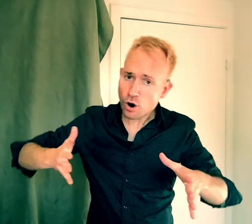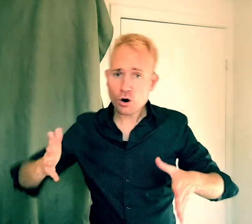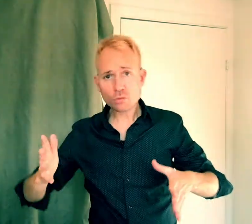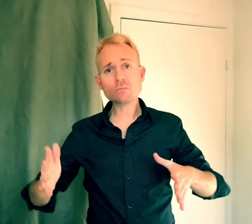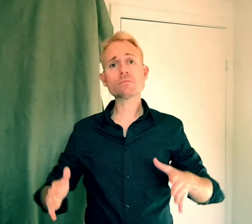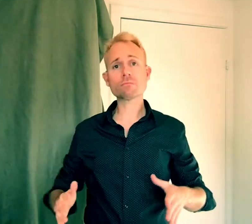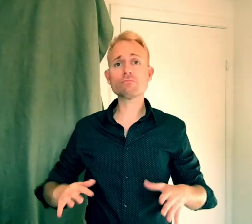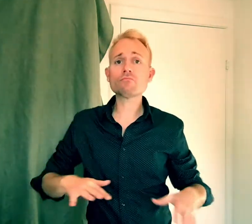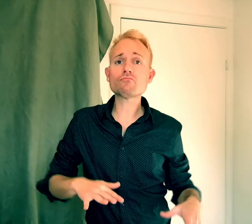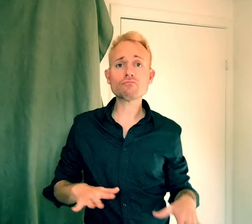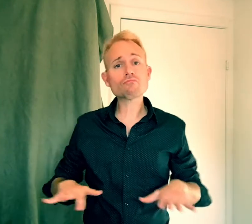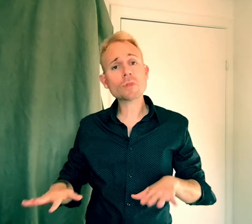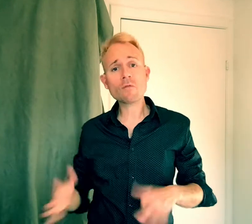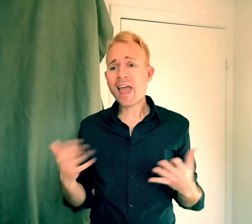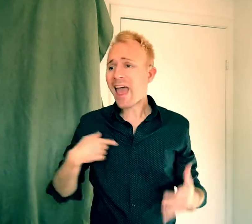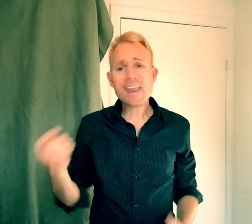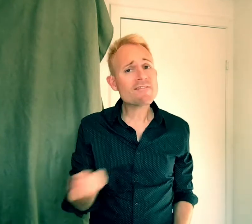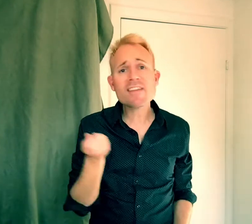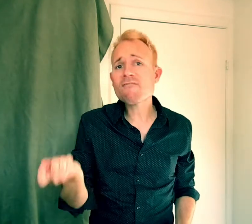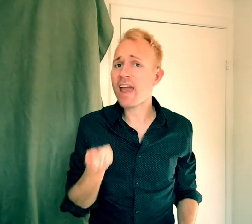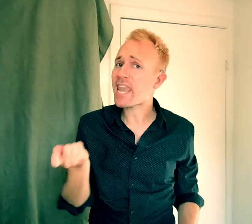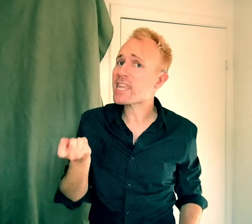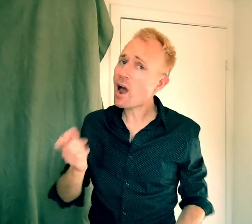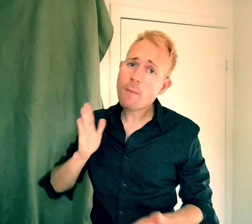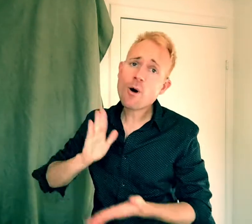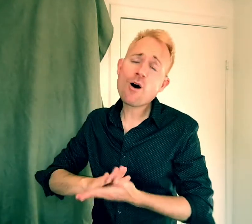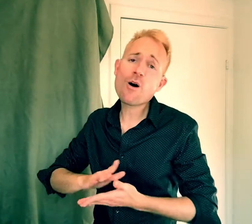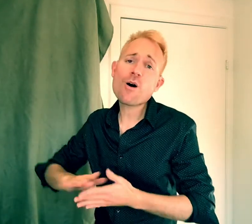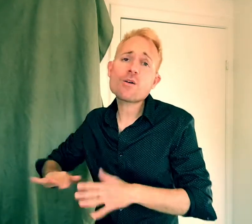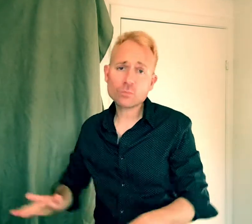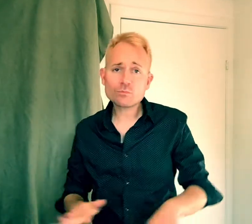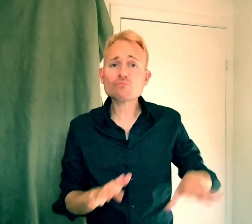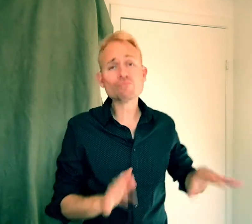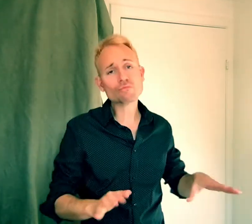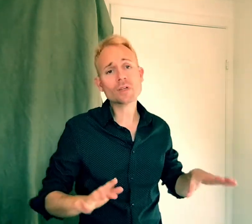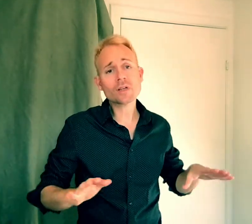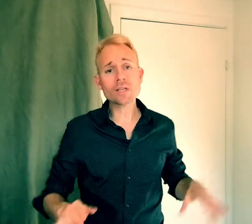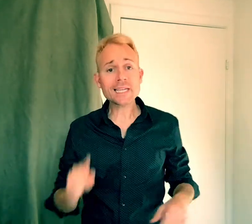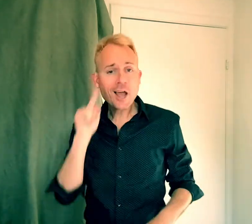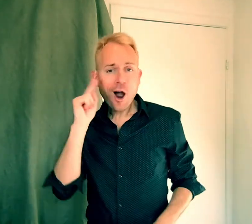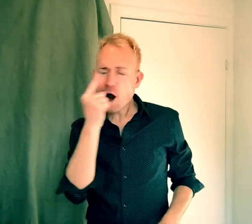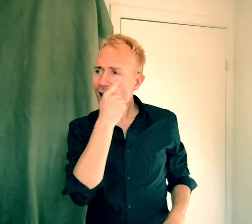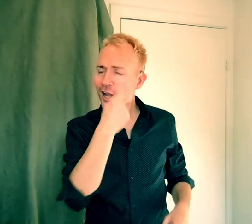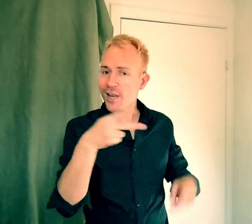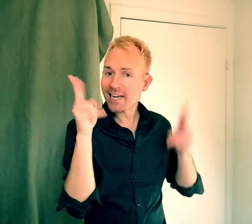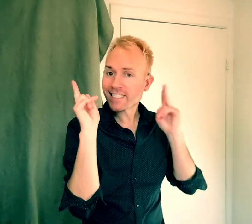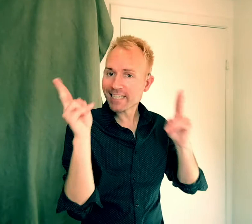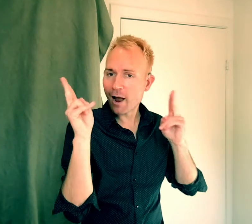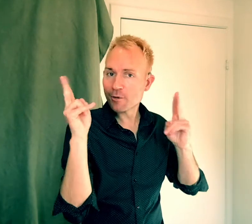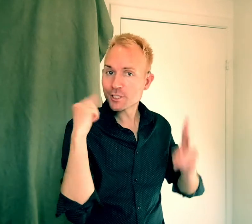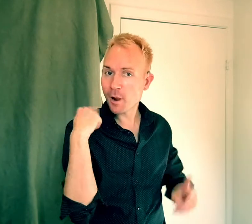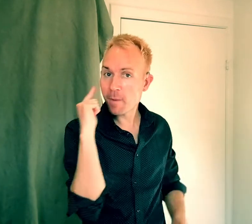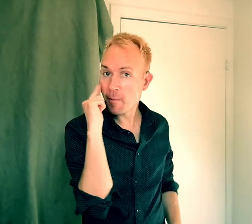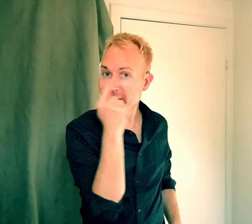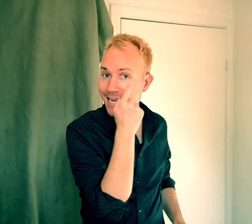Hvad er det, vi venter på? Dine øjne ser det samme som mine.